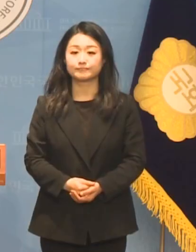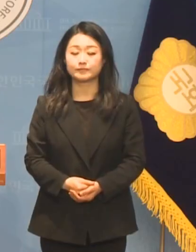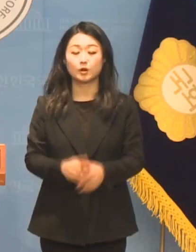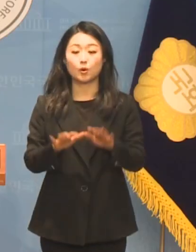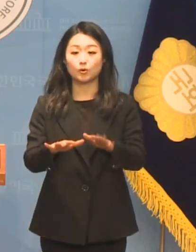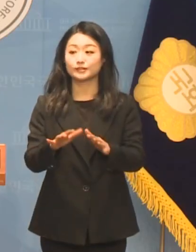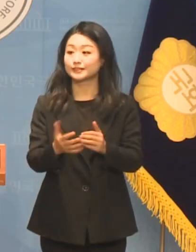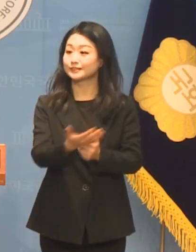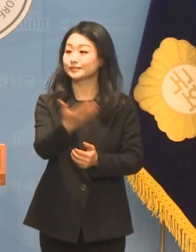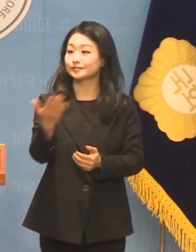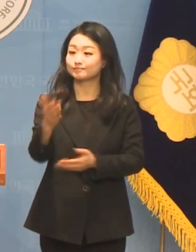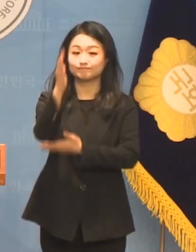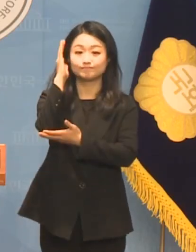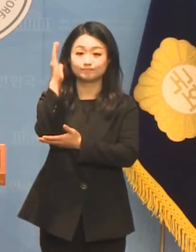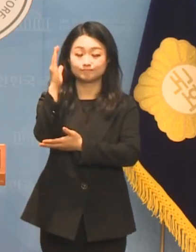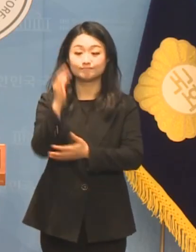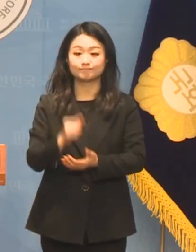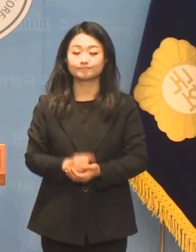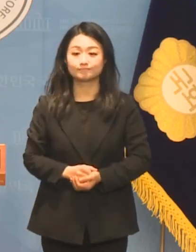오늘 기자회견은